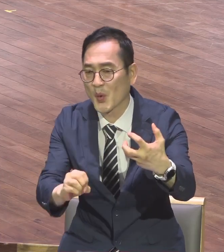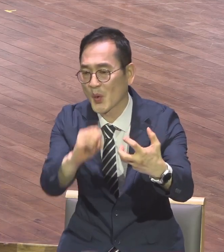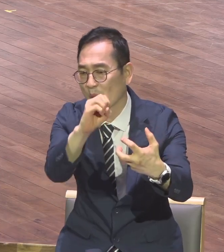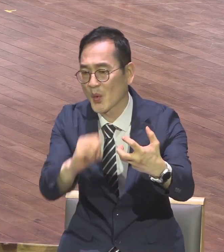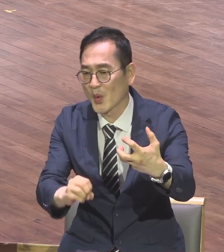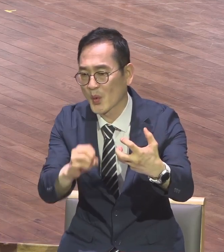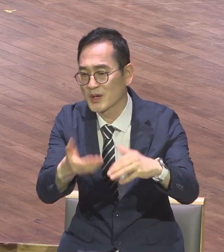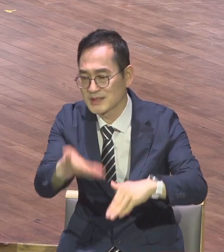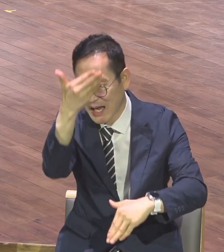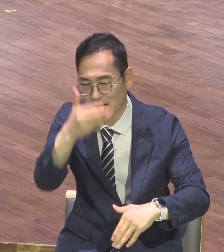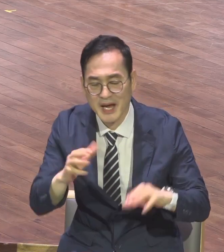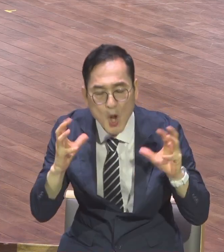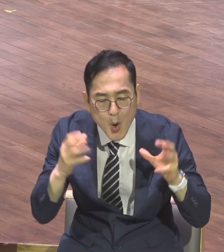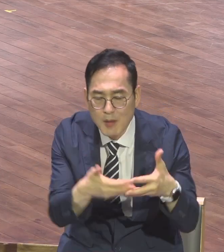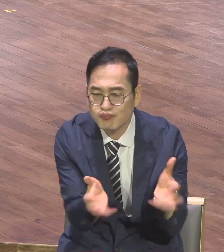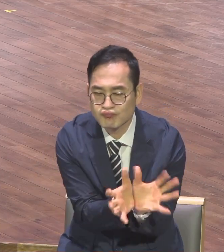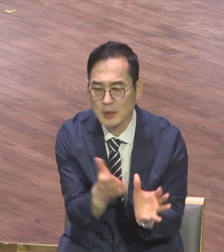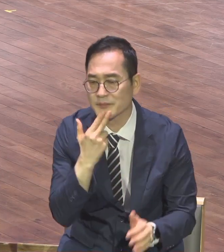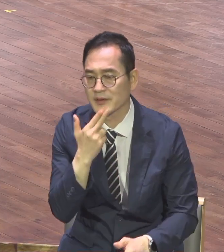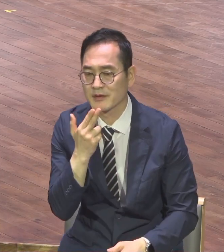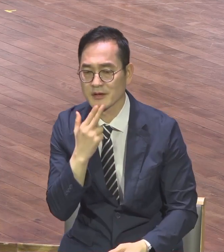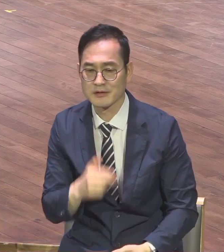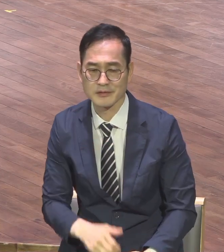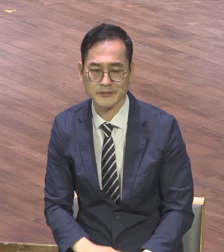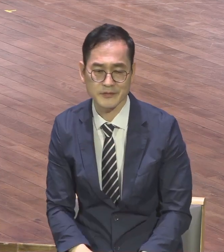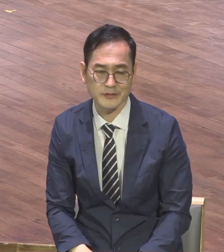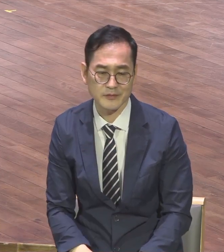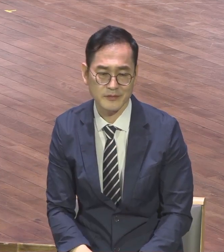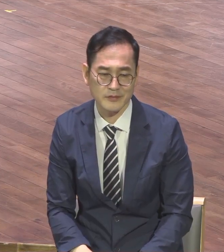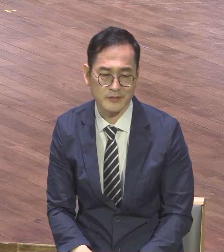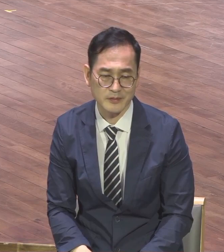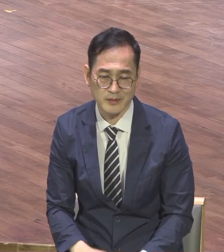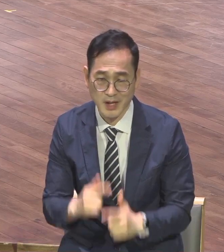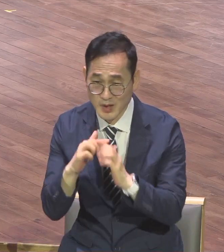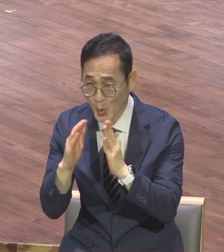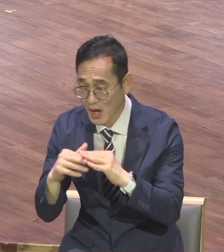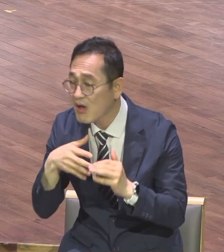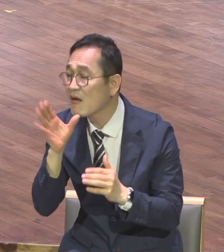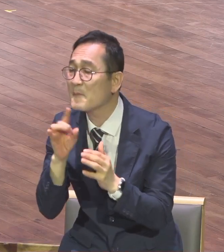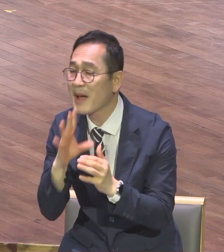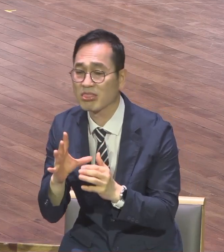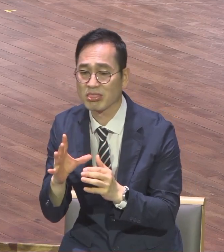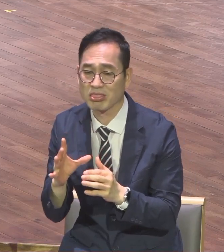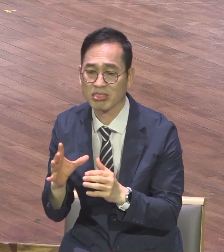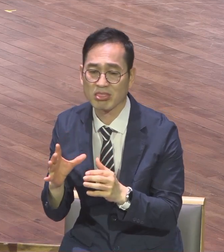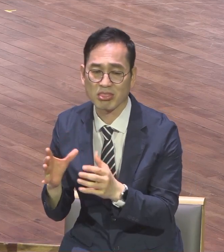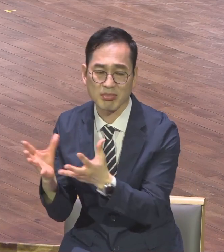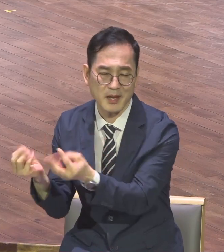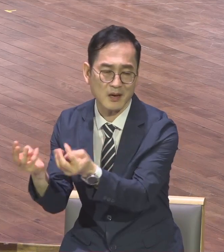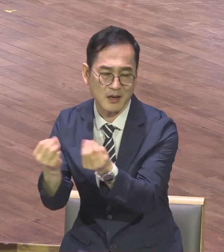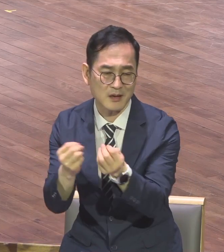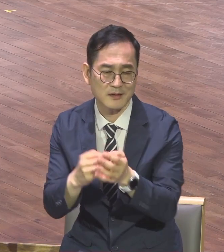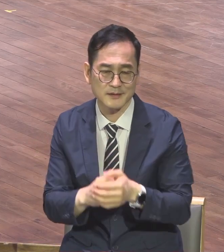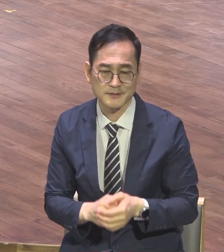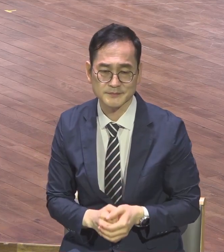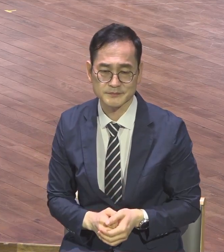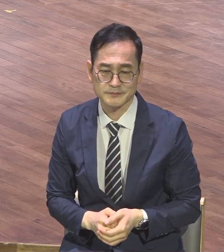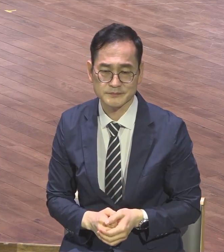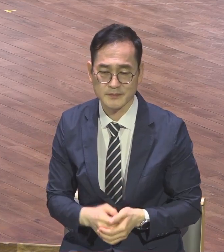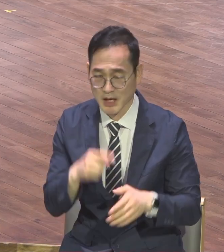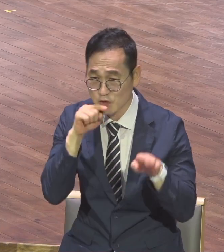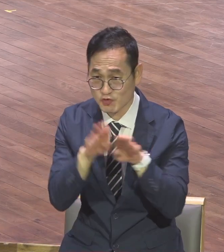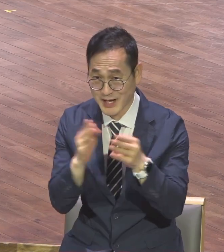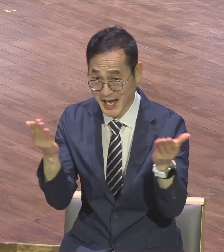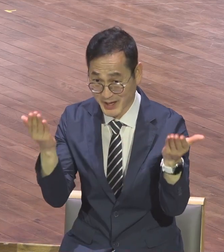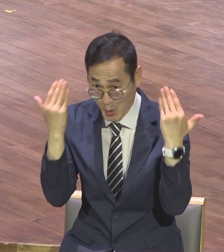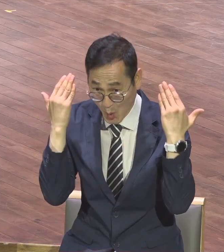영아잖아요. 영아부 자체가 80%가 없어. 그래서 한국교회가 주일학교가